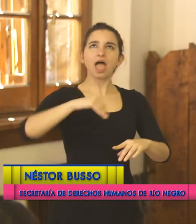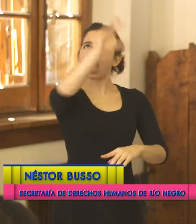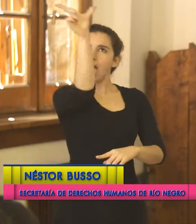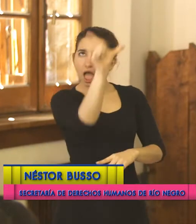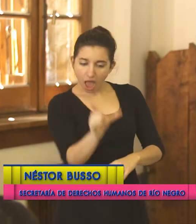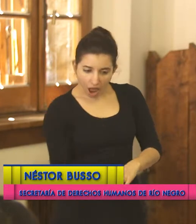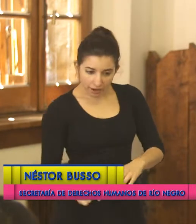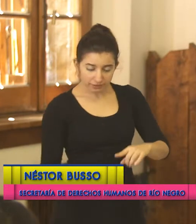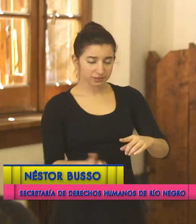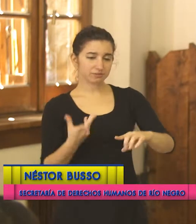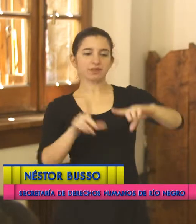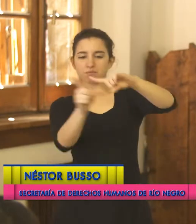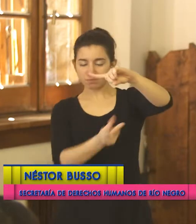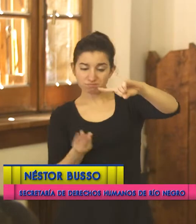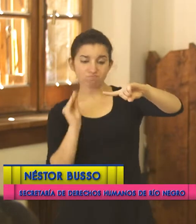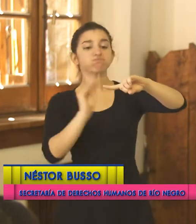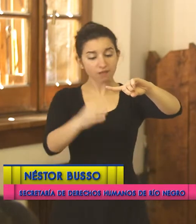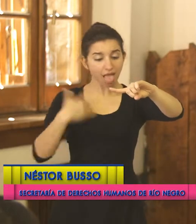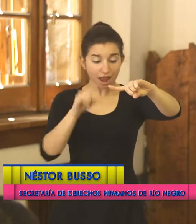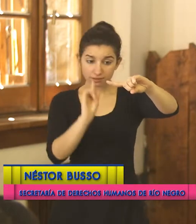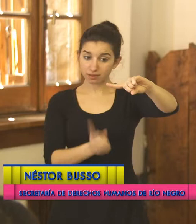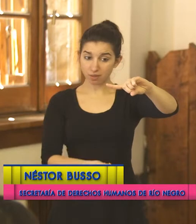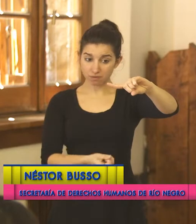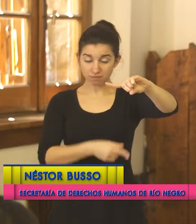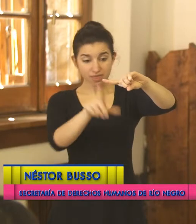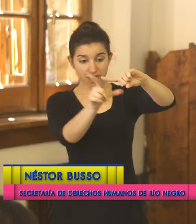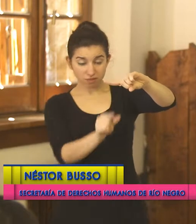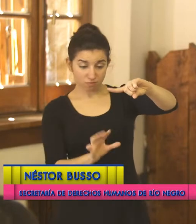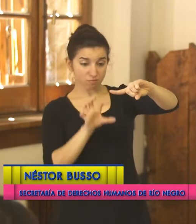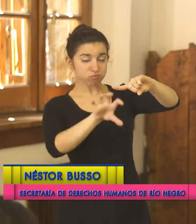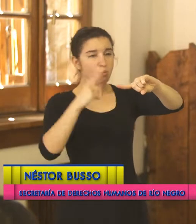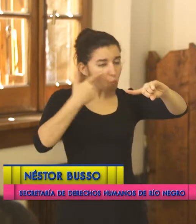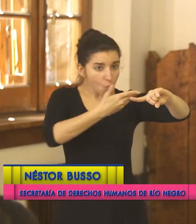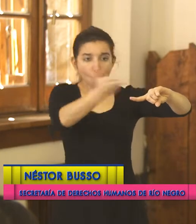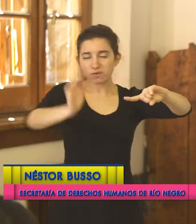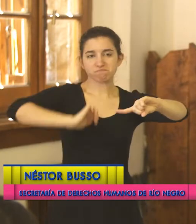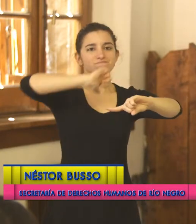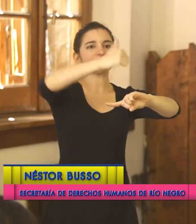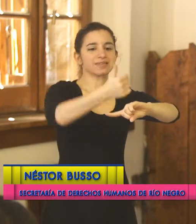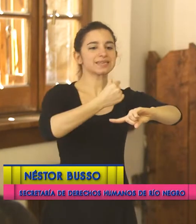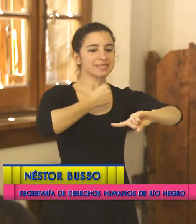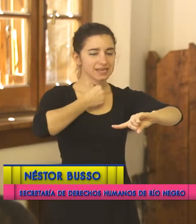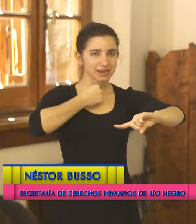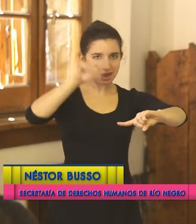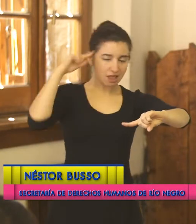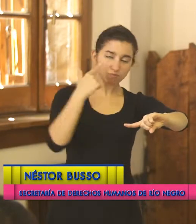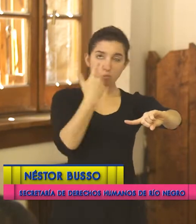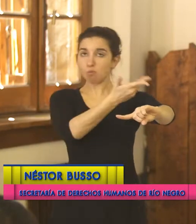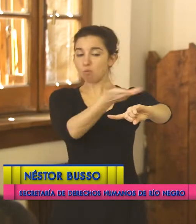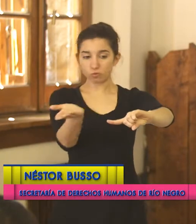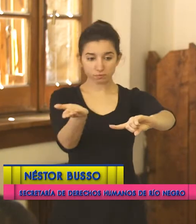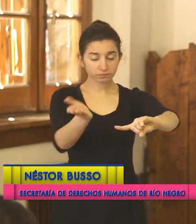de este país y los patagónicos queremos ser protagonistas y partes de la realidad nacional